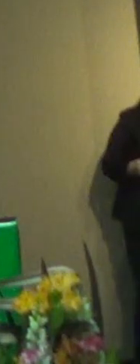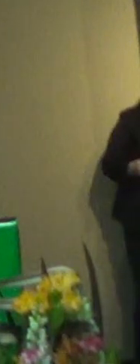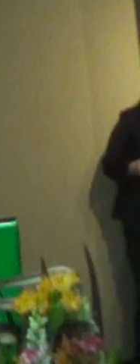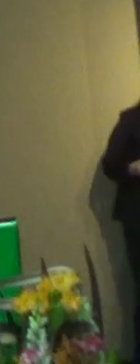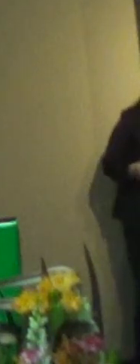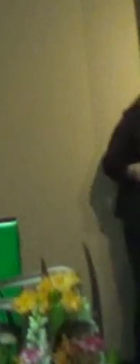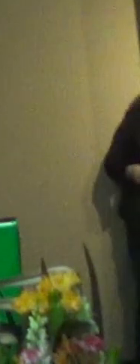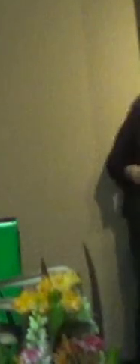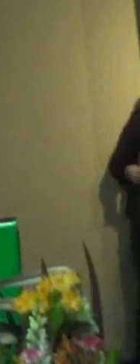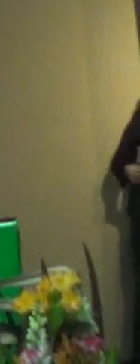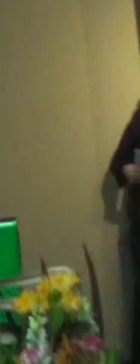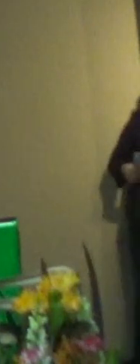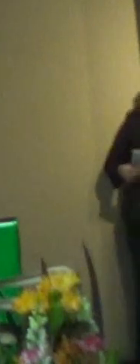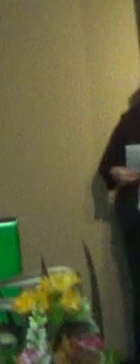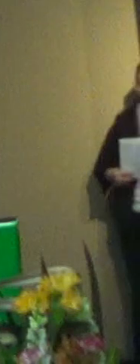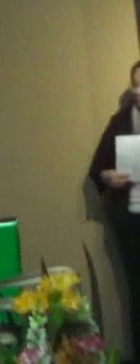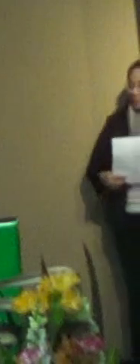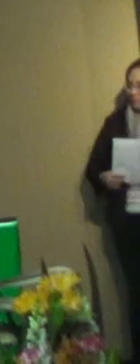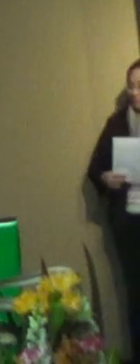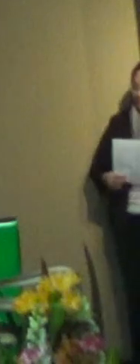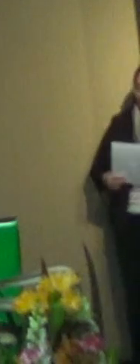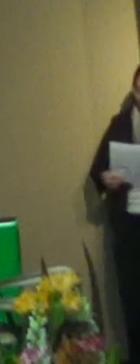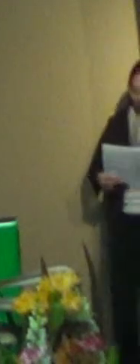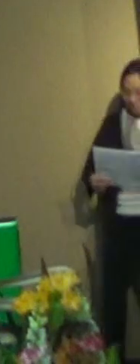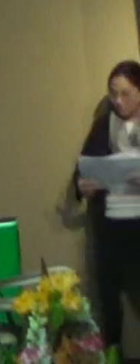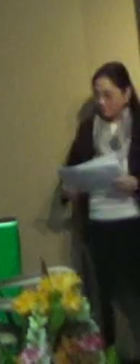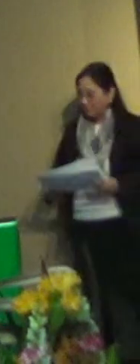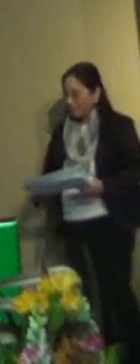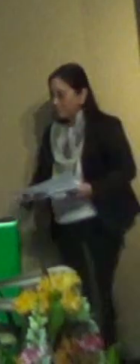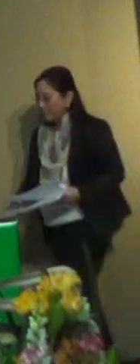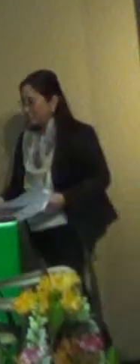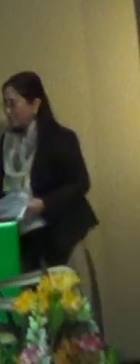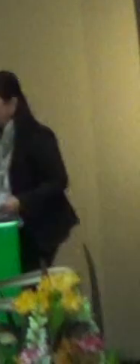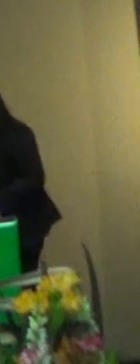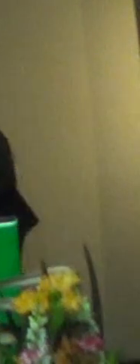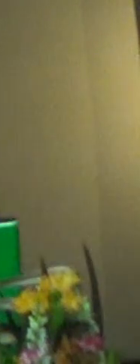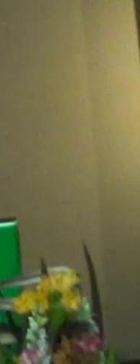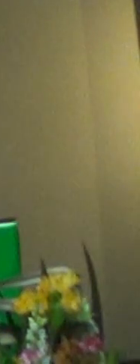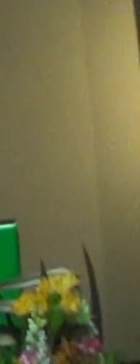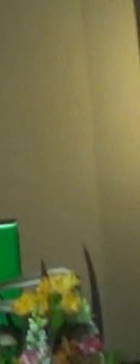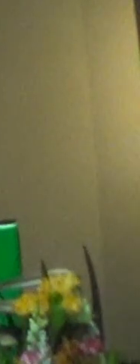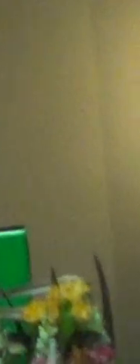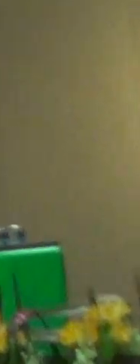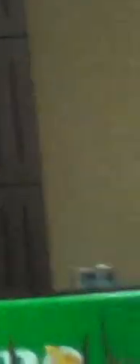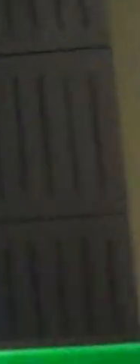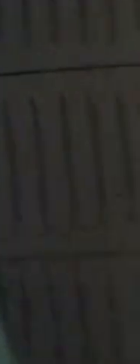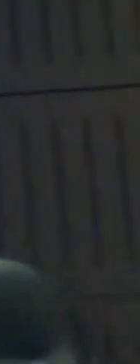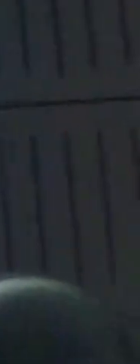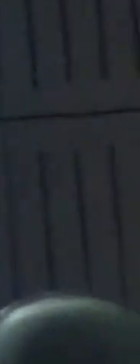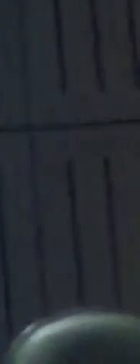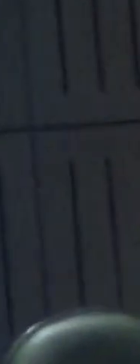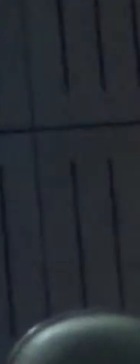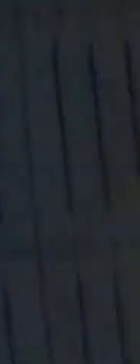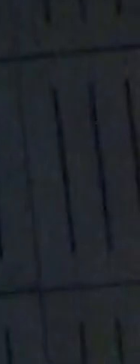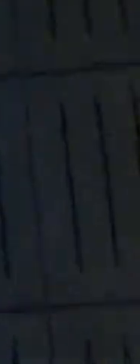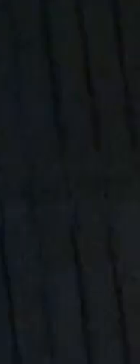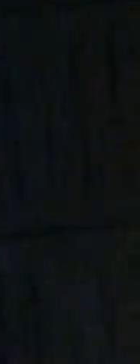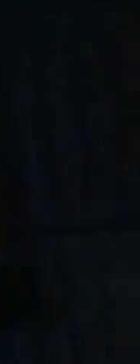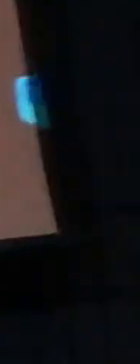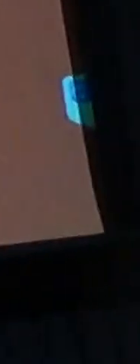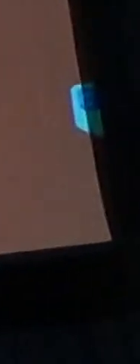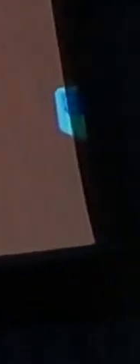grupo 1, que fazia tudo certo, vive 12 anos mais do que os outros adventistas que faziam tudo